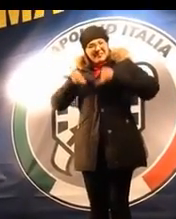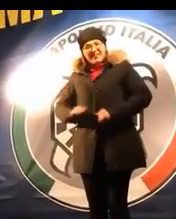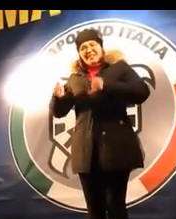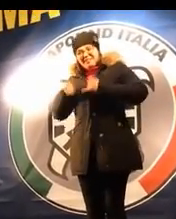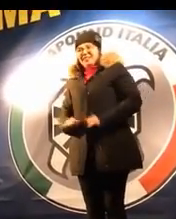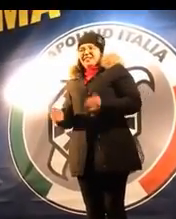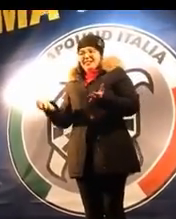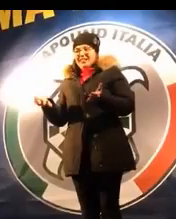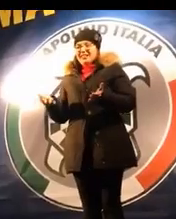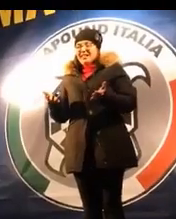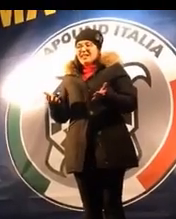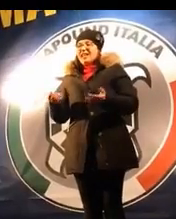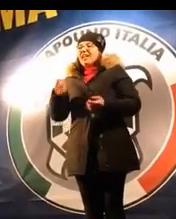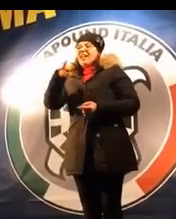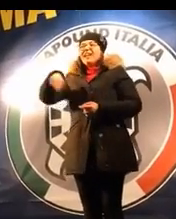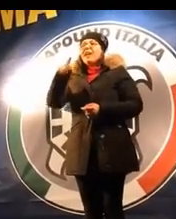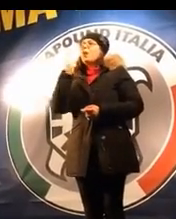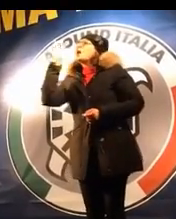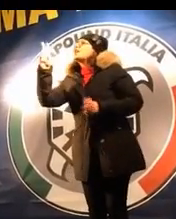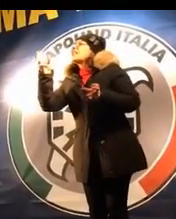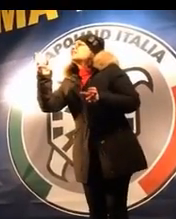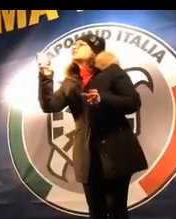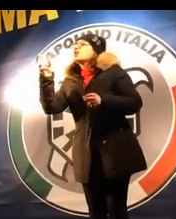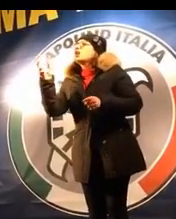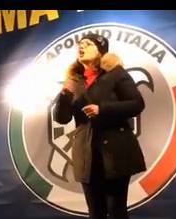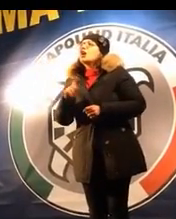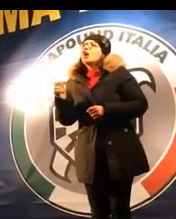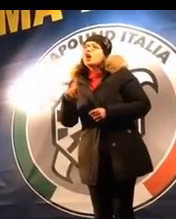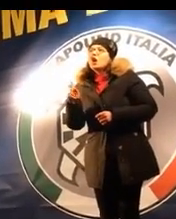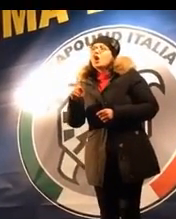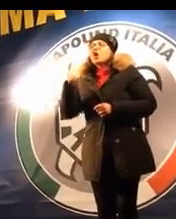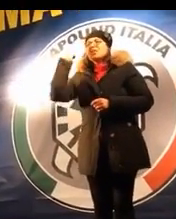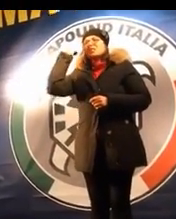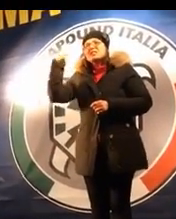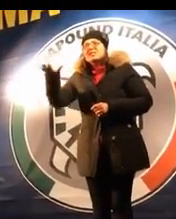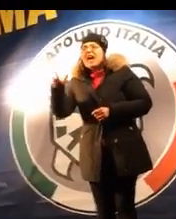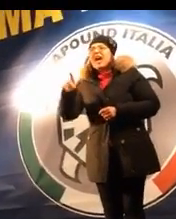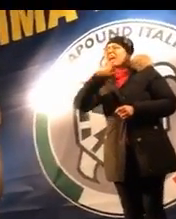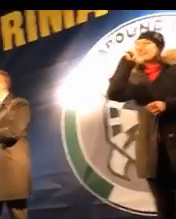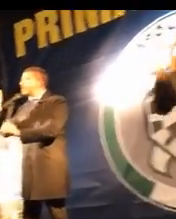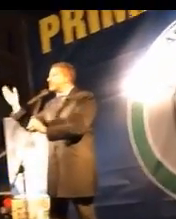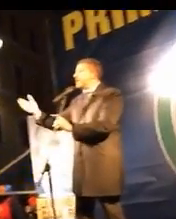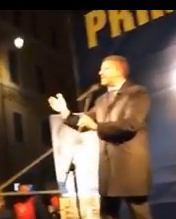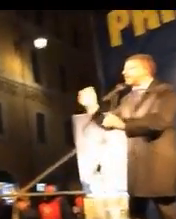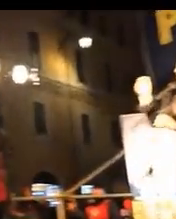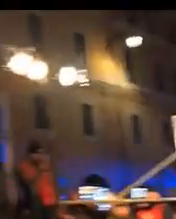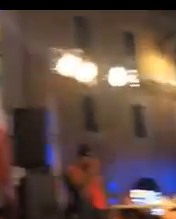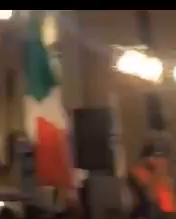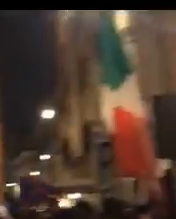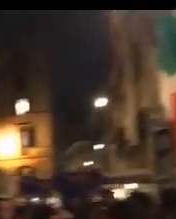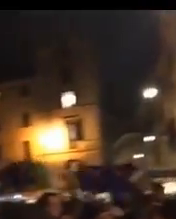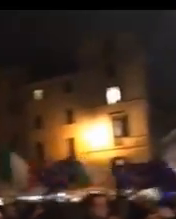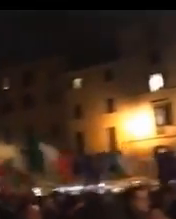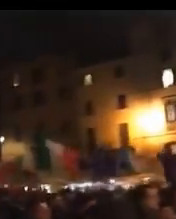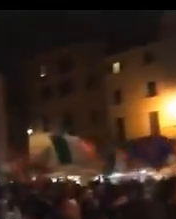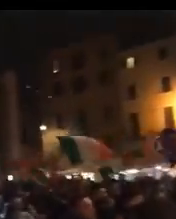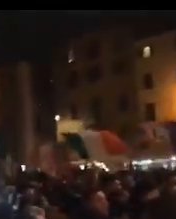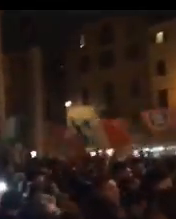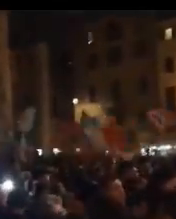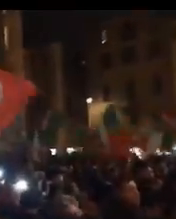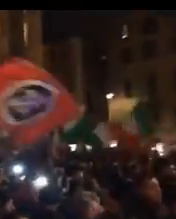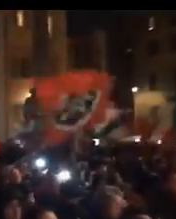credere a quei buffoni in televisione che ci dicono che ci dobbiamo estinguere, che ci dobbiamo addormentare, che dobbiamo smettere di essere un